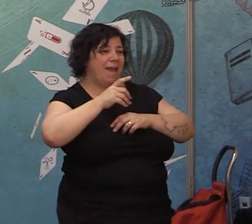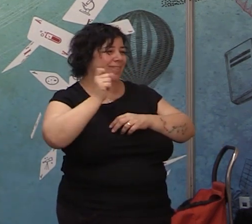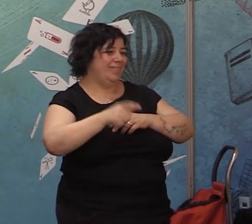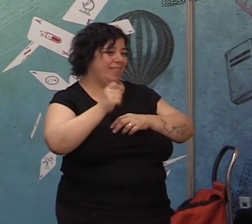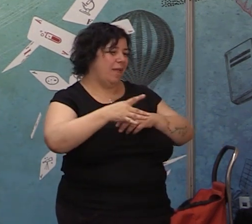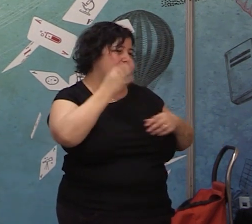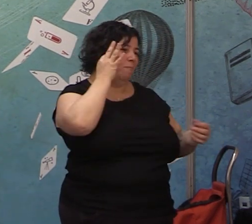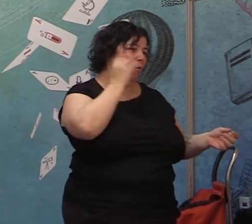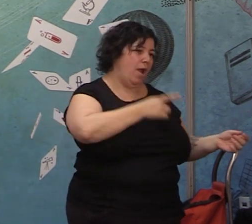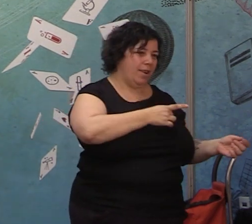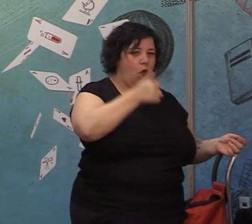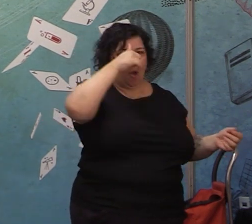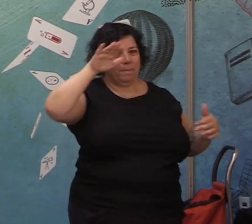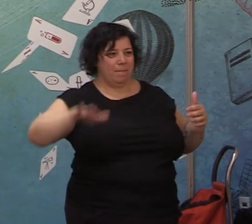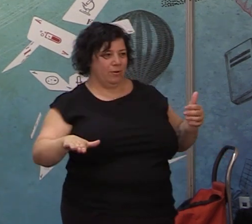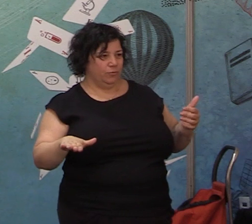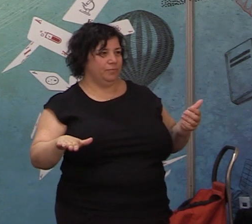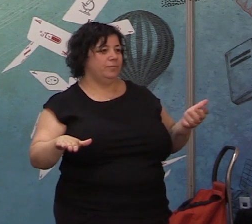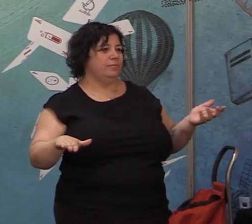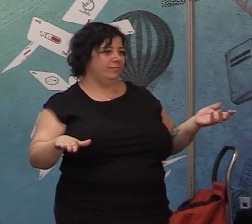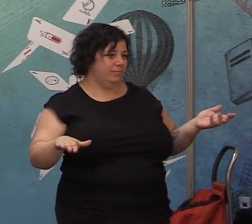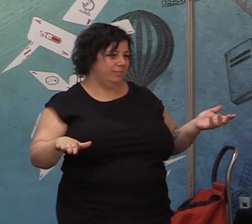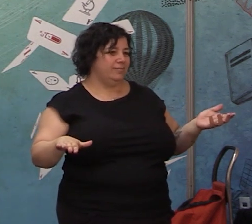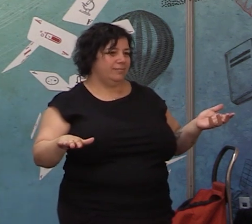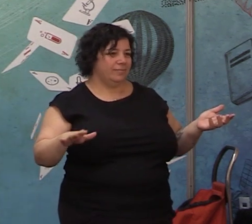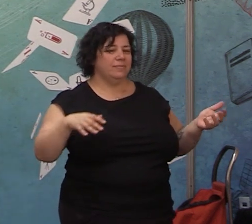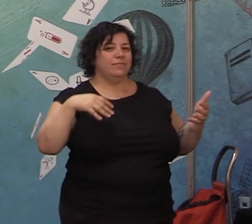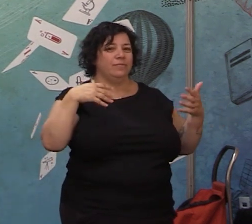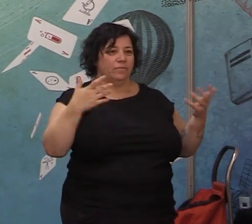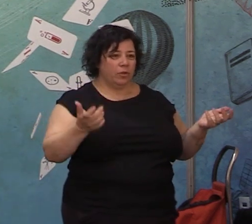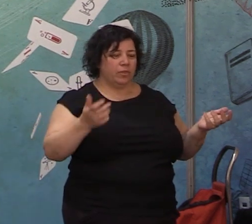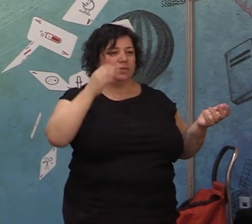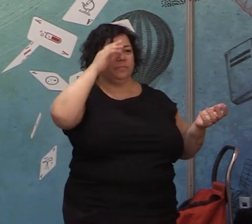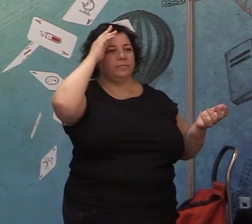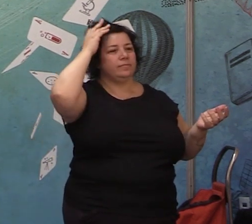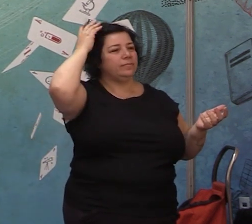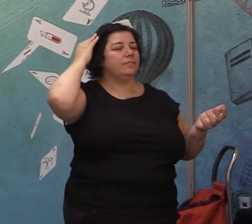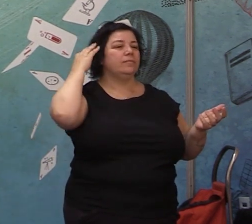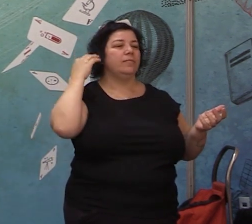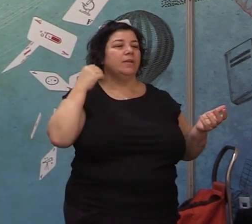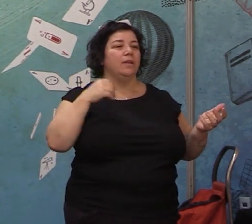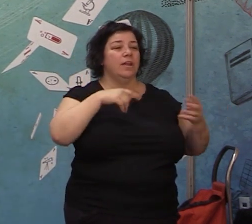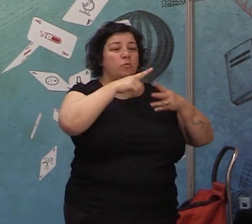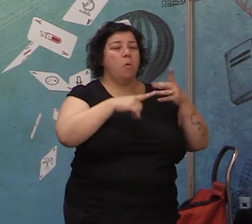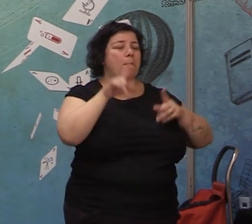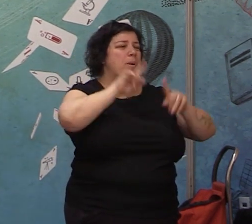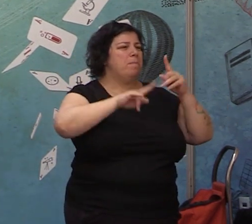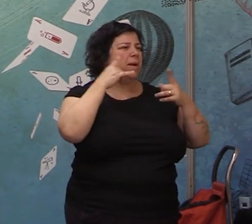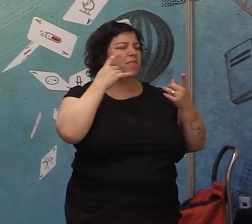frecuentes en las mujeres que en los hombres. Y aunque no sean más frecuentes, estos